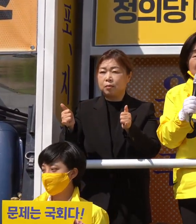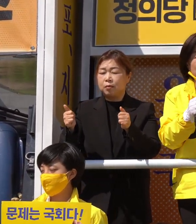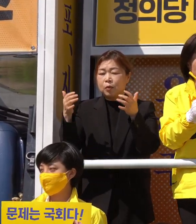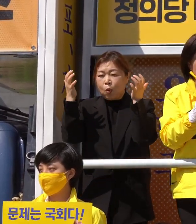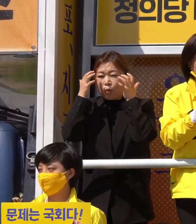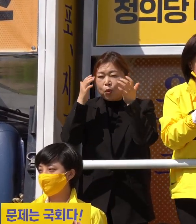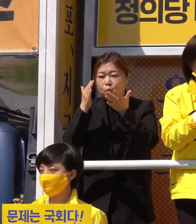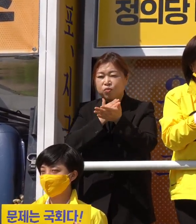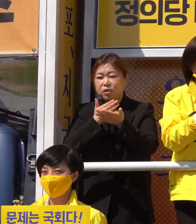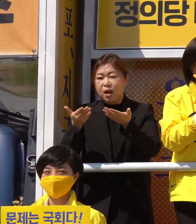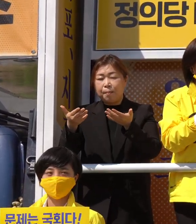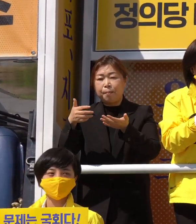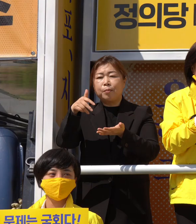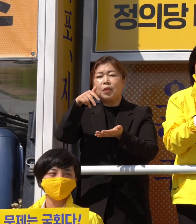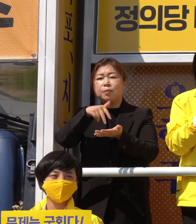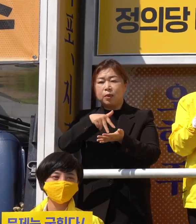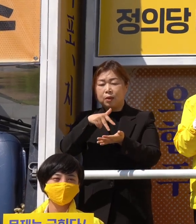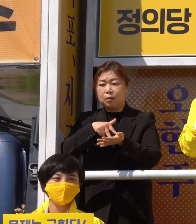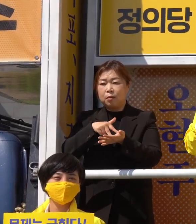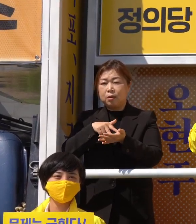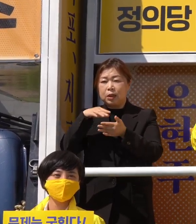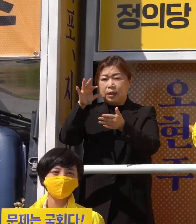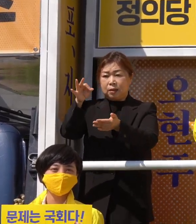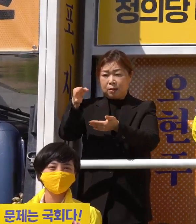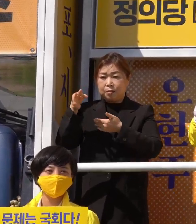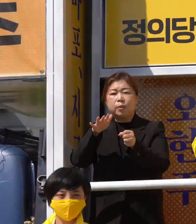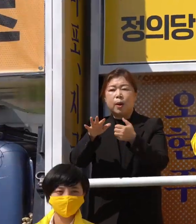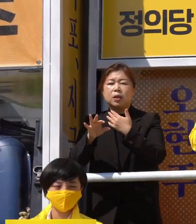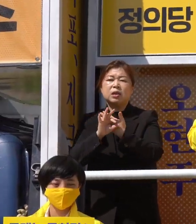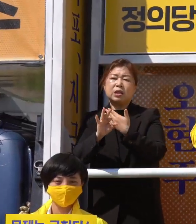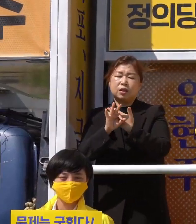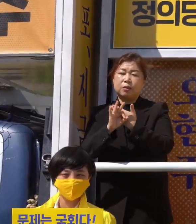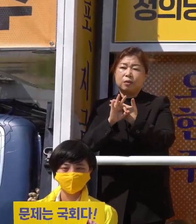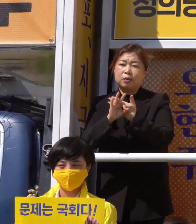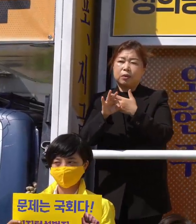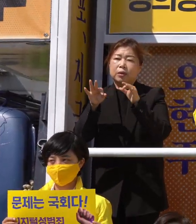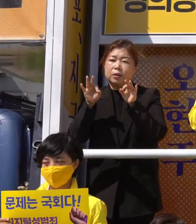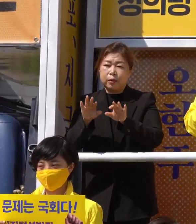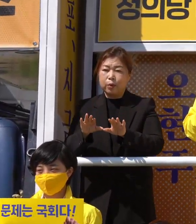고통분담 차원에서 임금을 일부